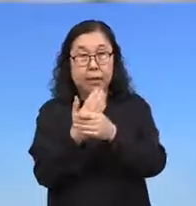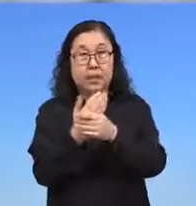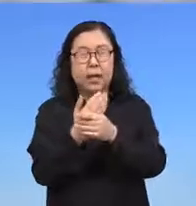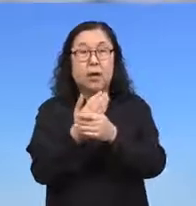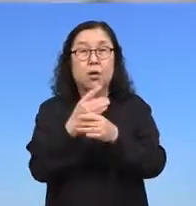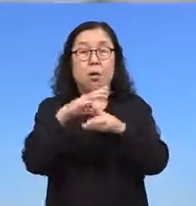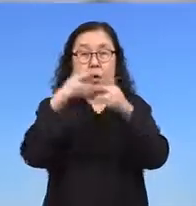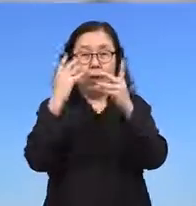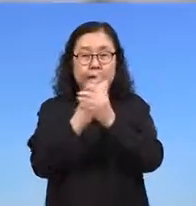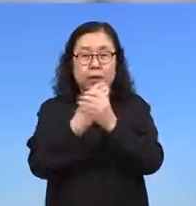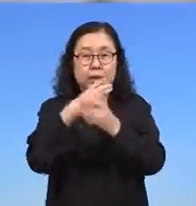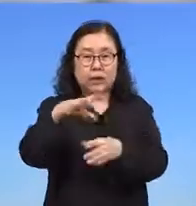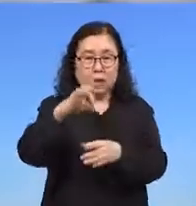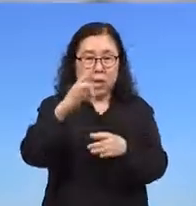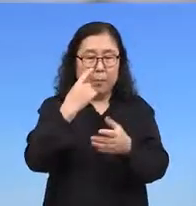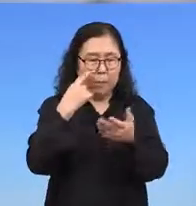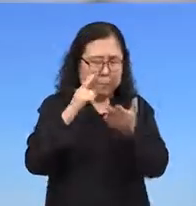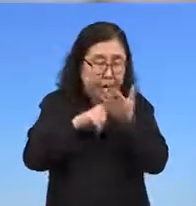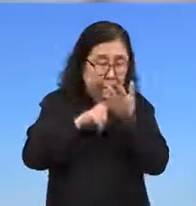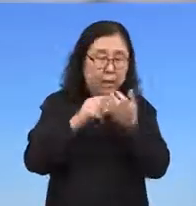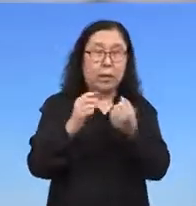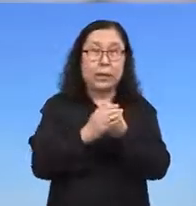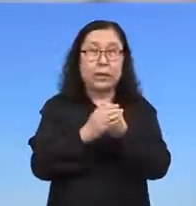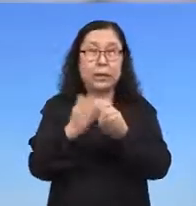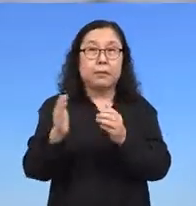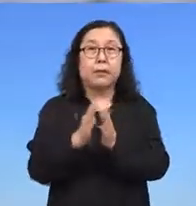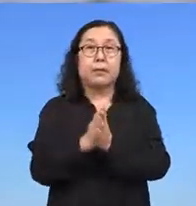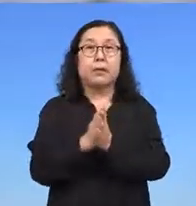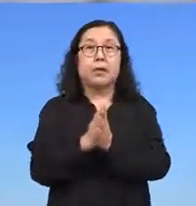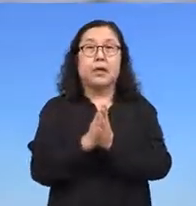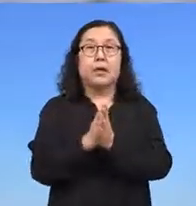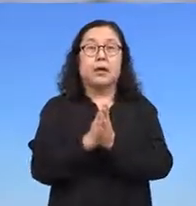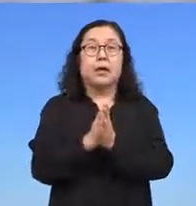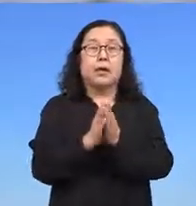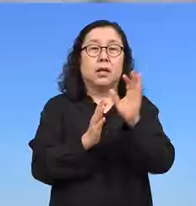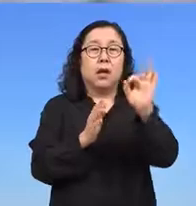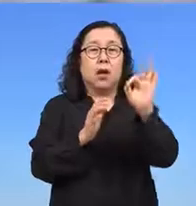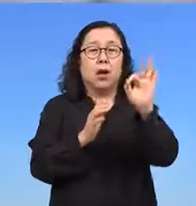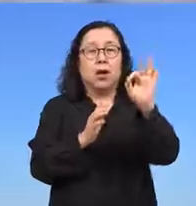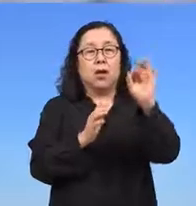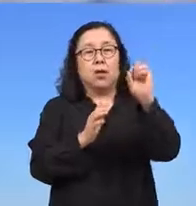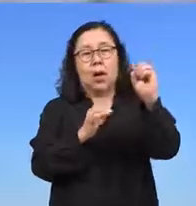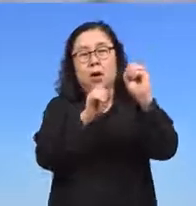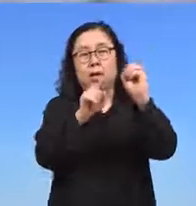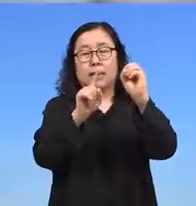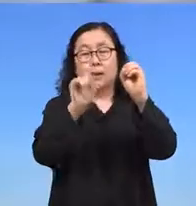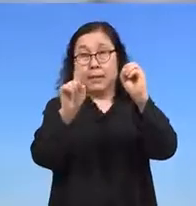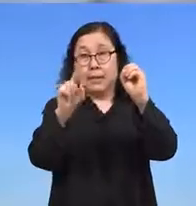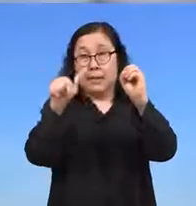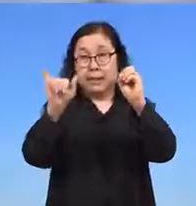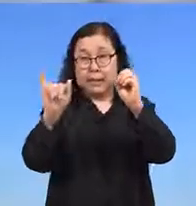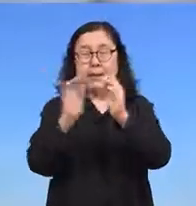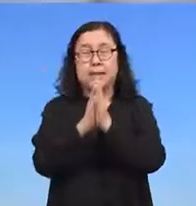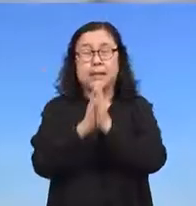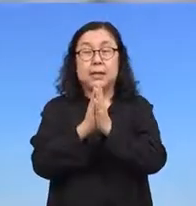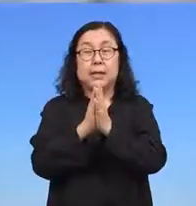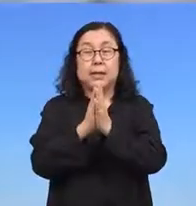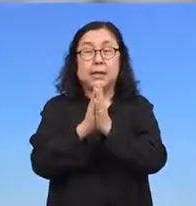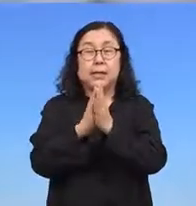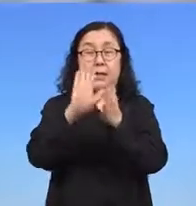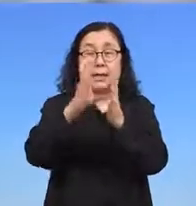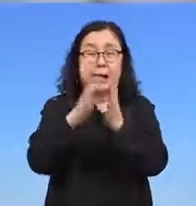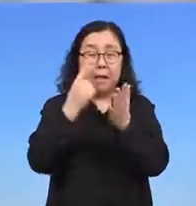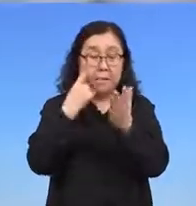너무나 감사하게도 완전 초기에 발견을 해가지고 뭐 거의 영기에서 1기 사이에 발견을 해서 항암 치료도